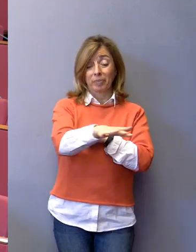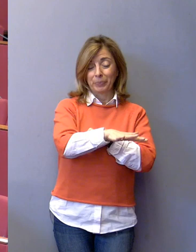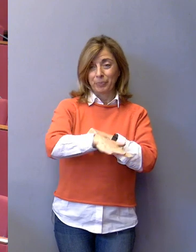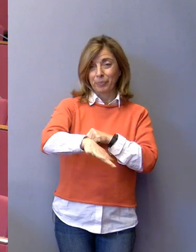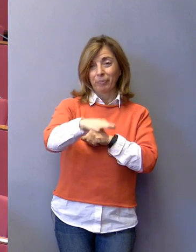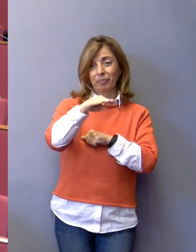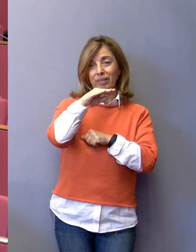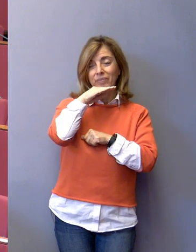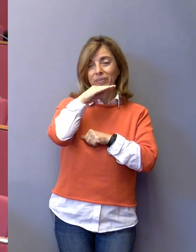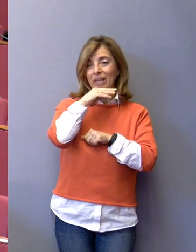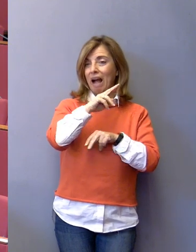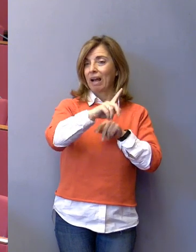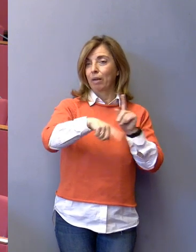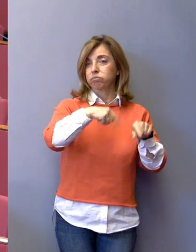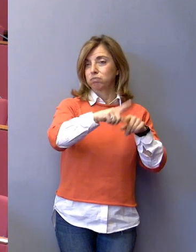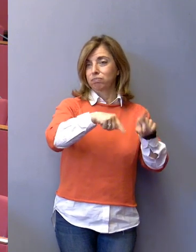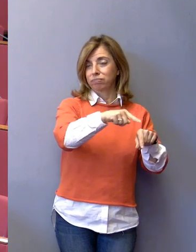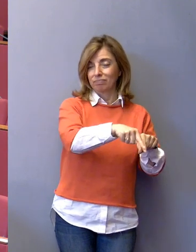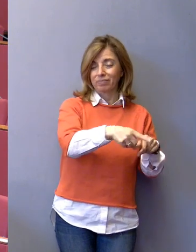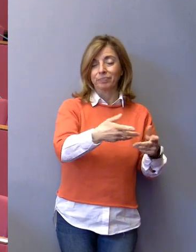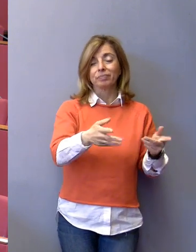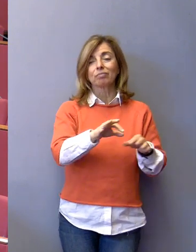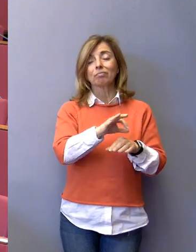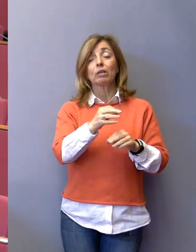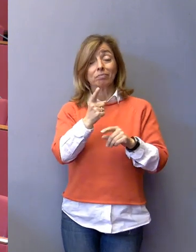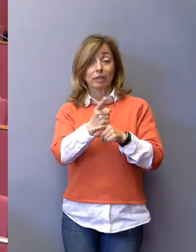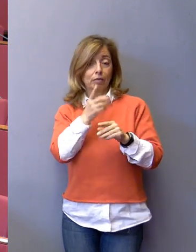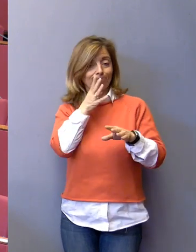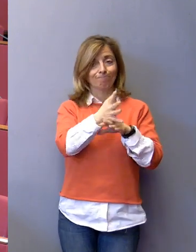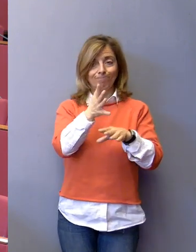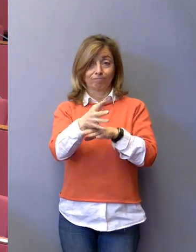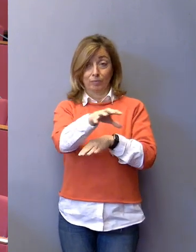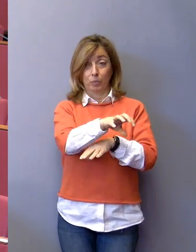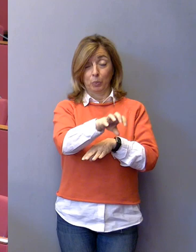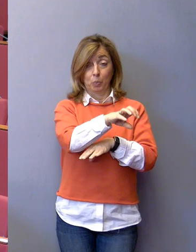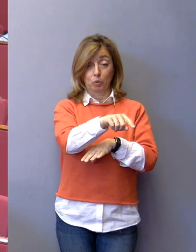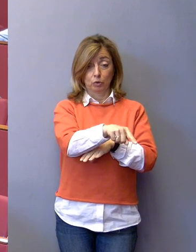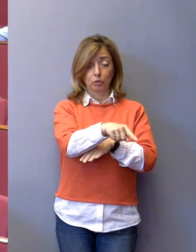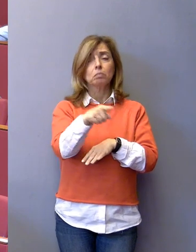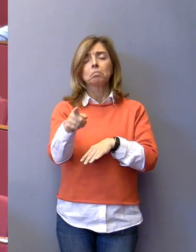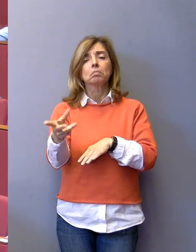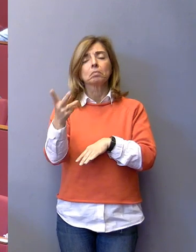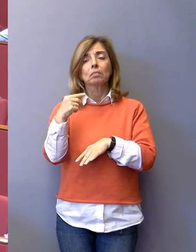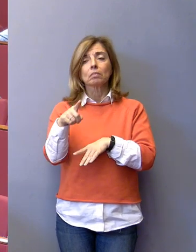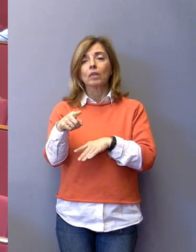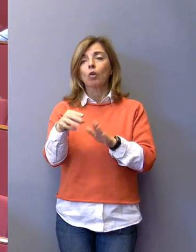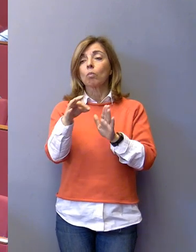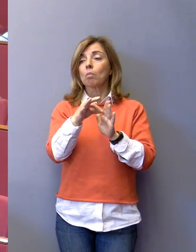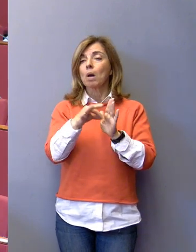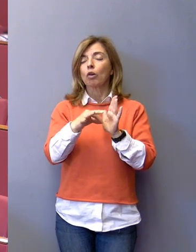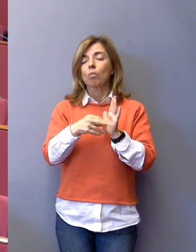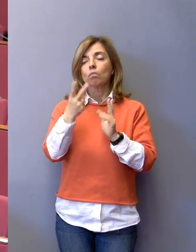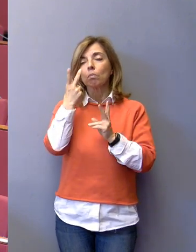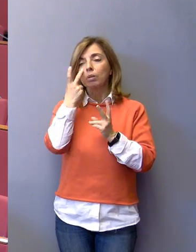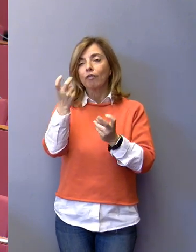che devono essere individuate nei municipi mi dice Siccome il regolamento prevede che